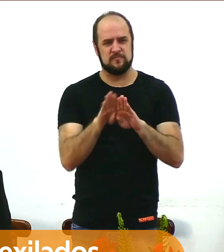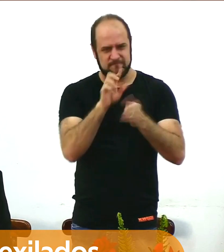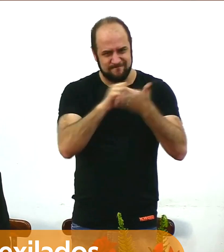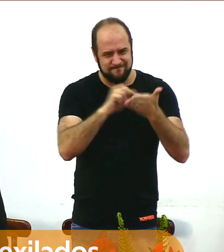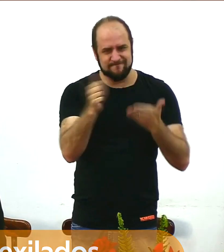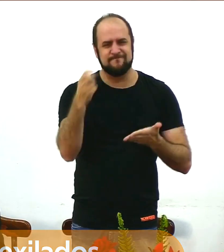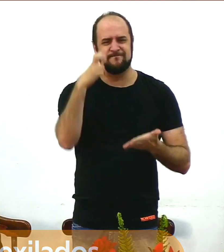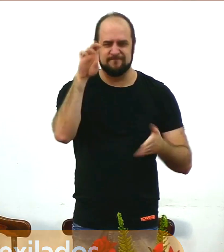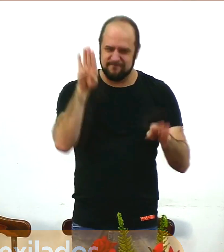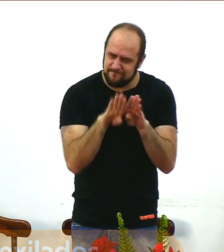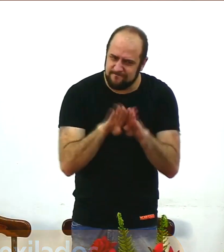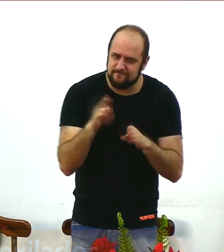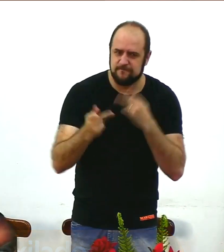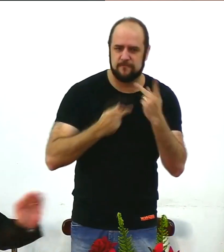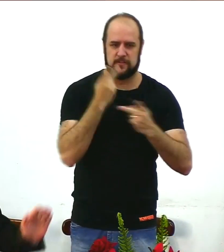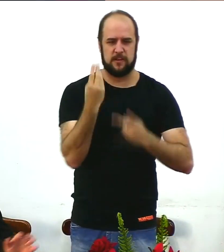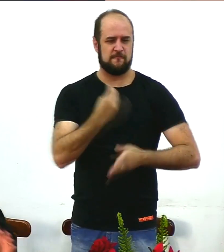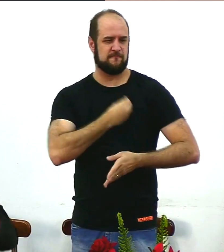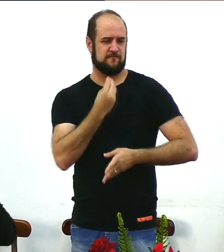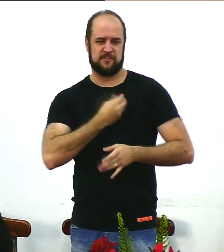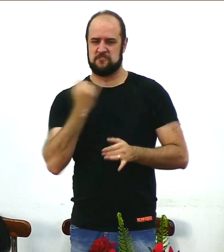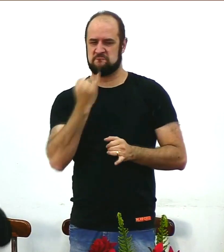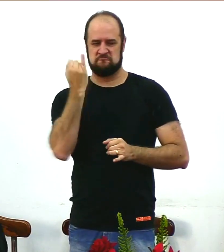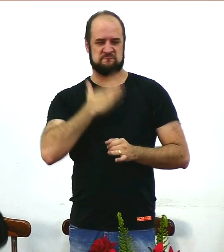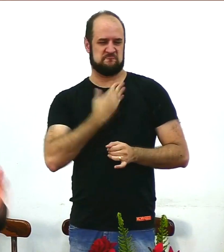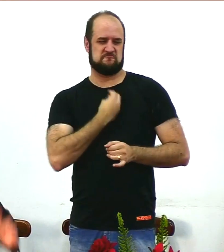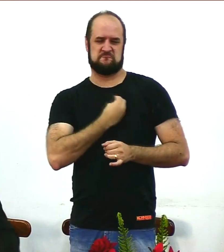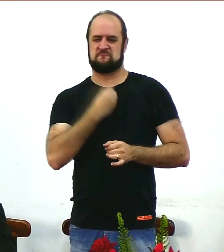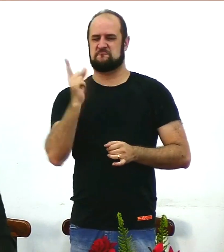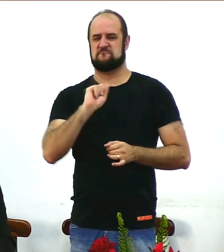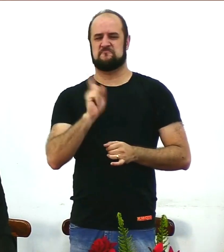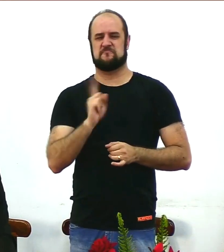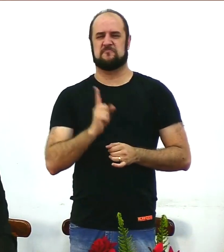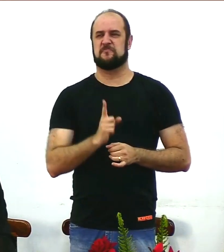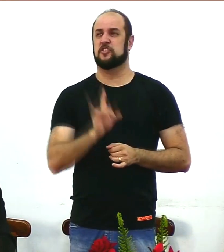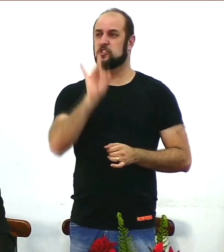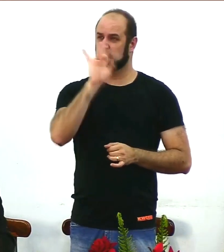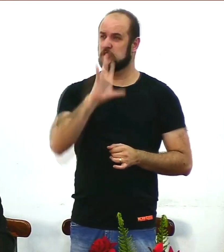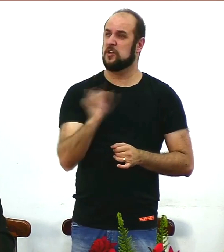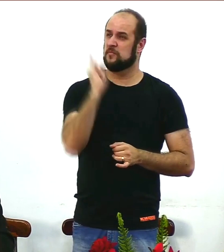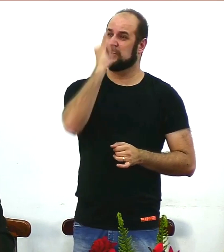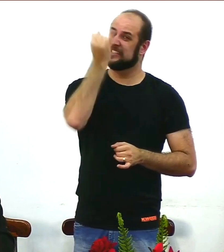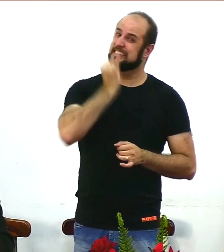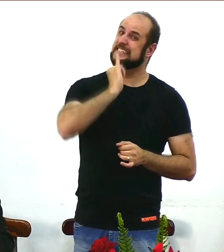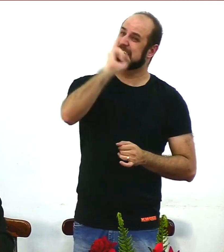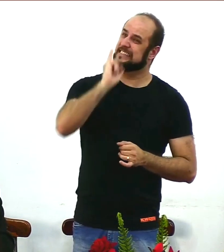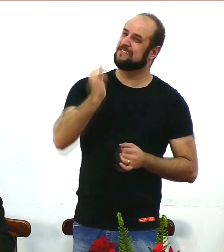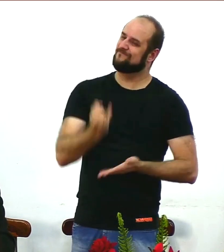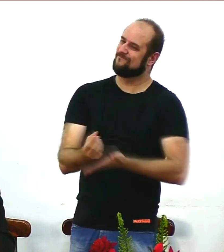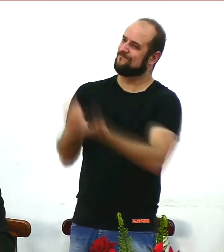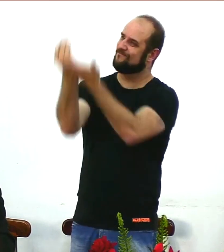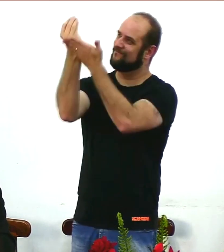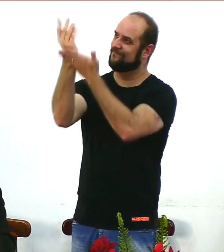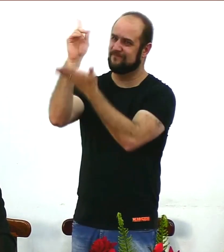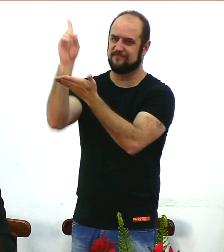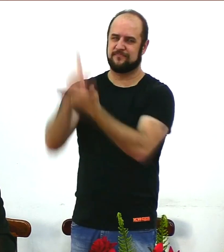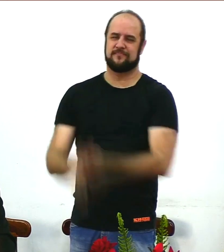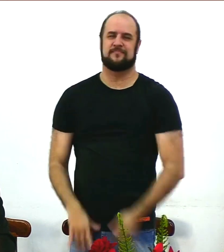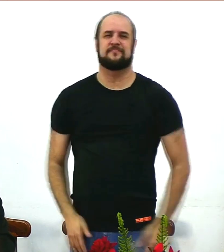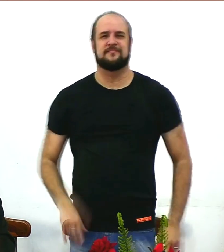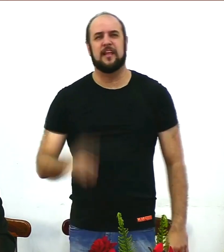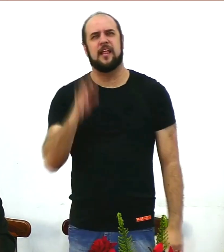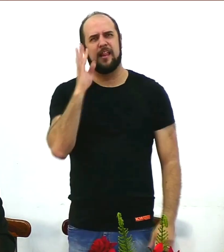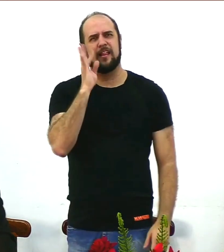agora sem o culto ao soberano? Prefiro que eu fique mudo ou prefiro que eu mesmo morra? Em